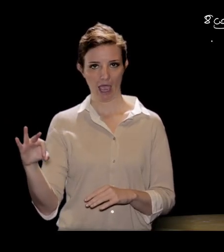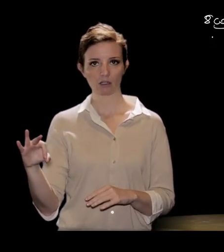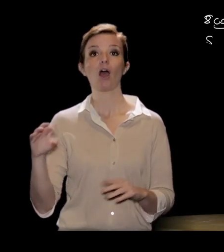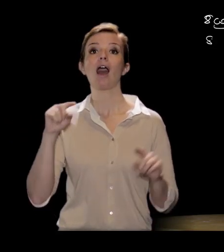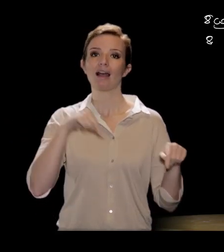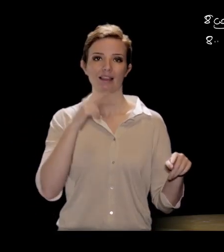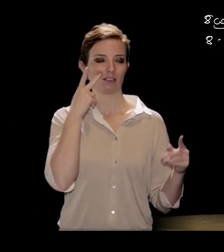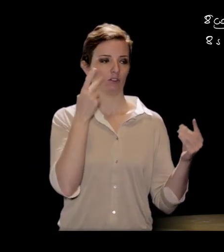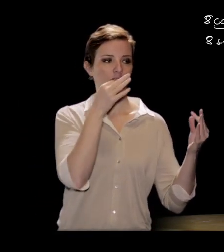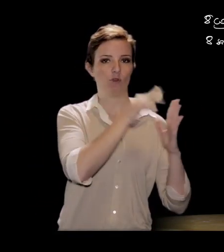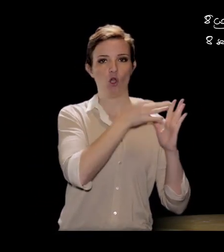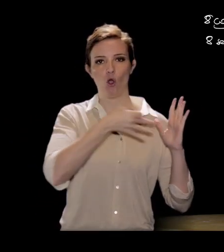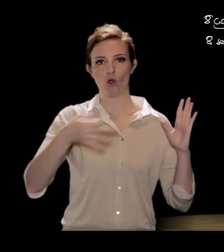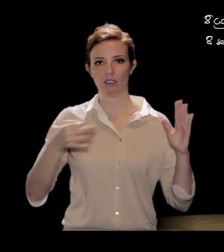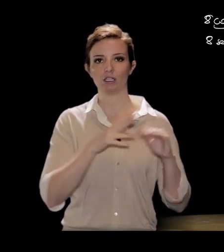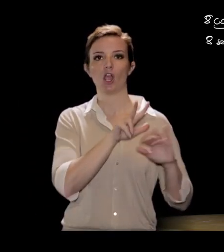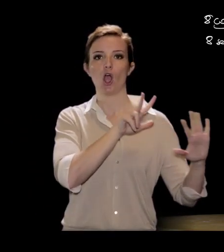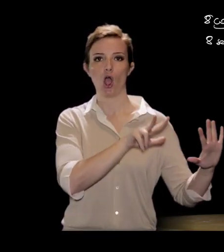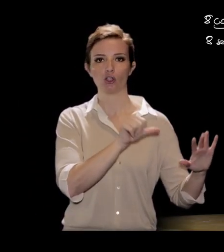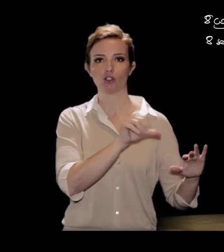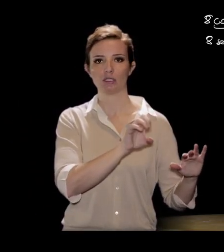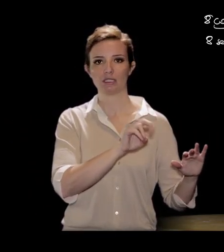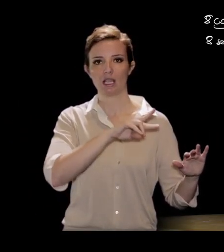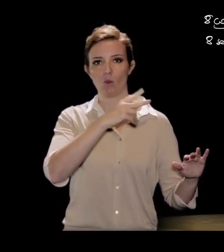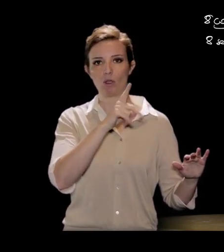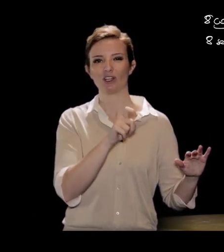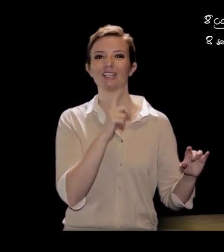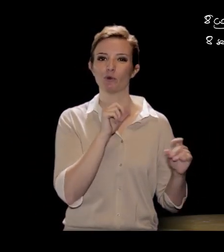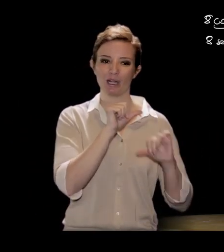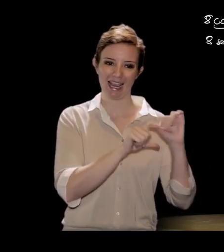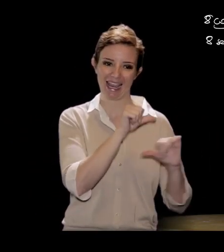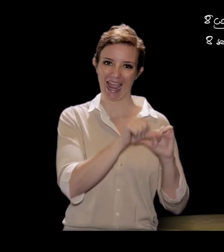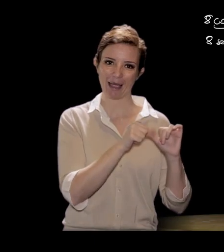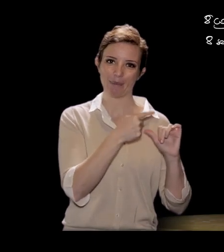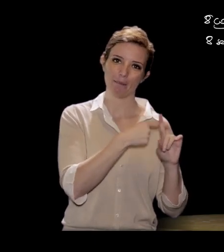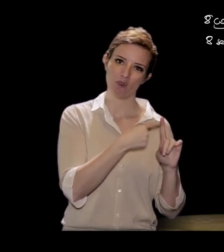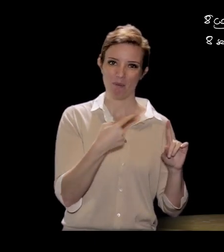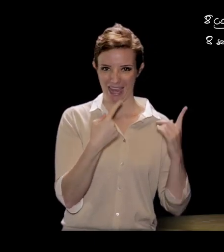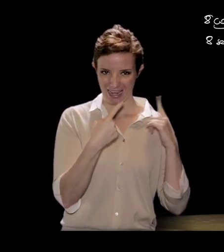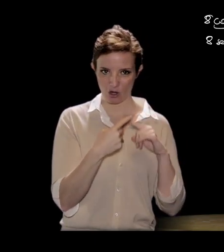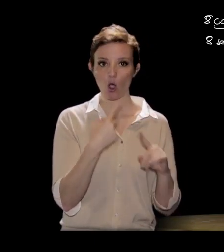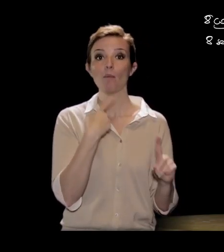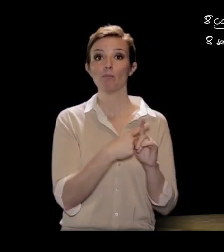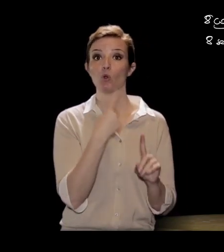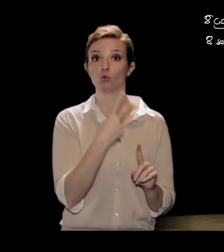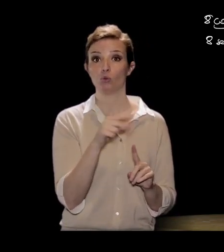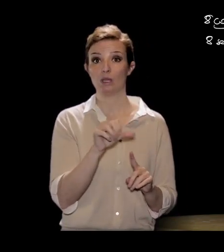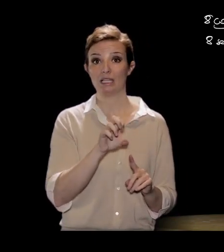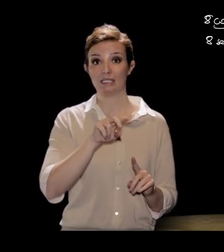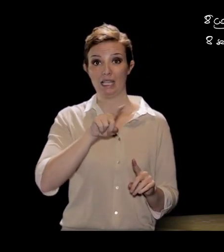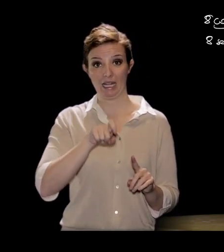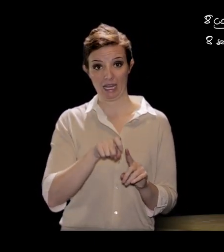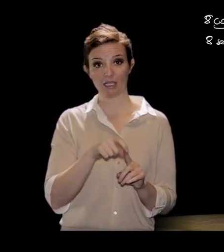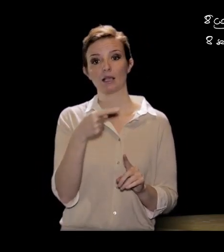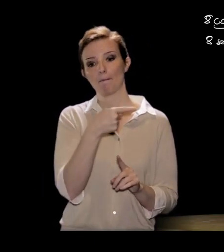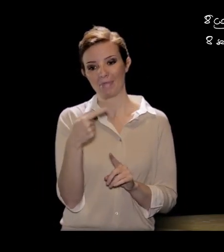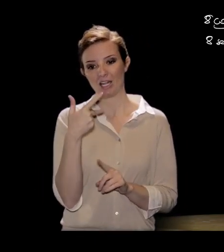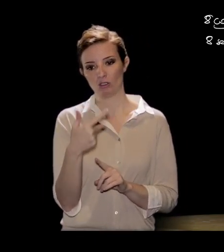ordinarla, otteniamo 8 sen quadro x, cambiando anche i segni, più 2 sen x meno 3